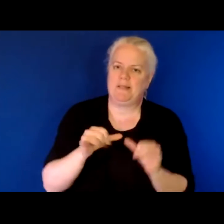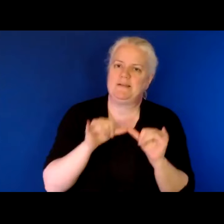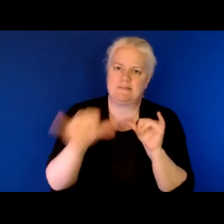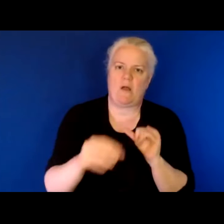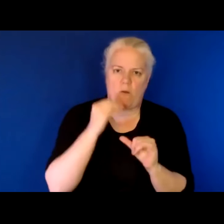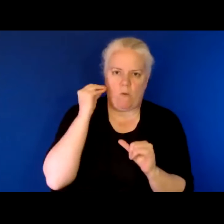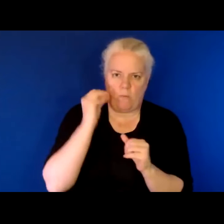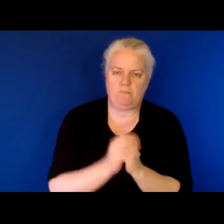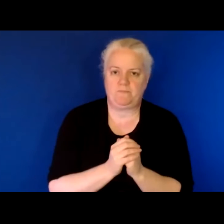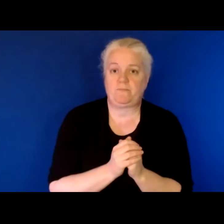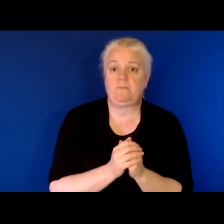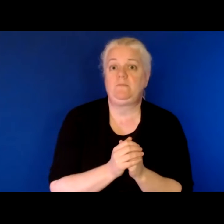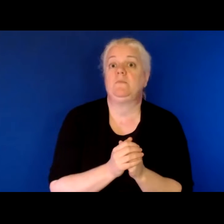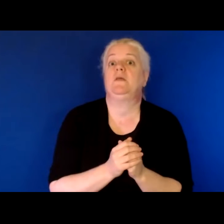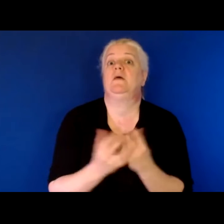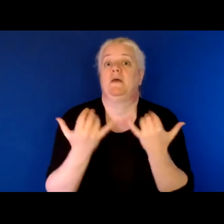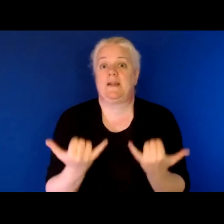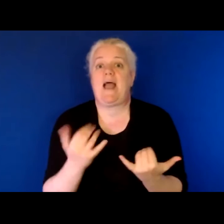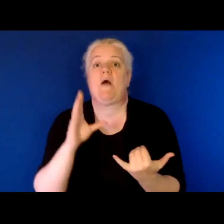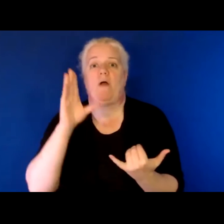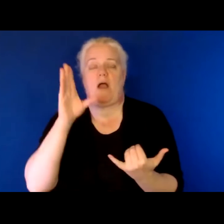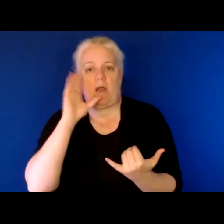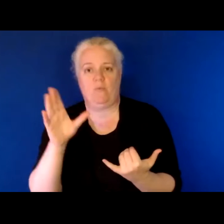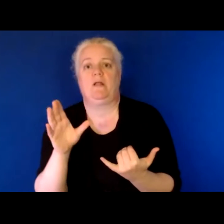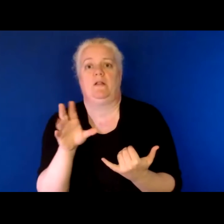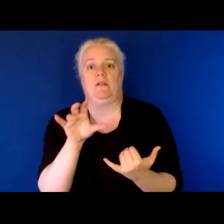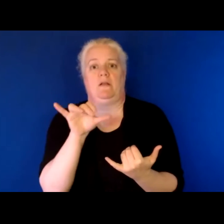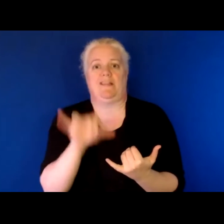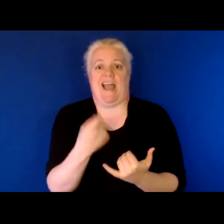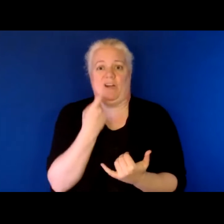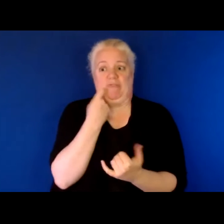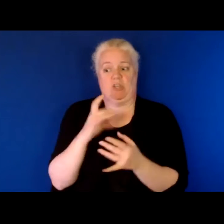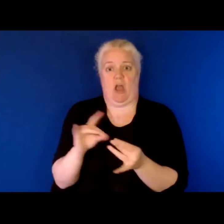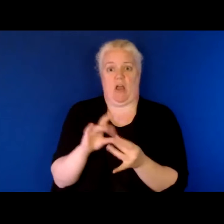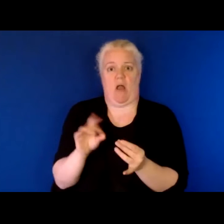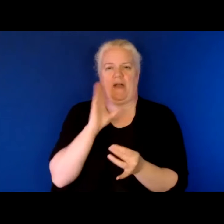有可以检测的时候呢，应该去检测是否感染。